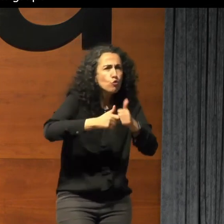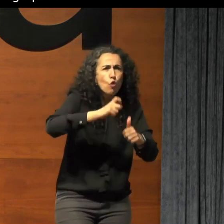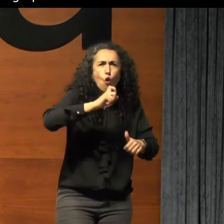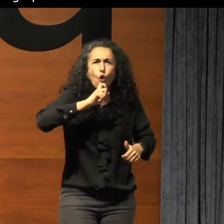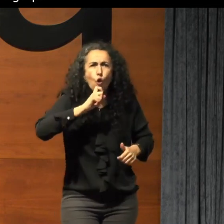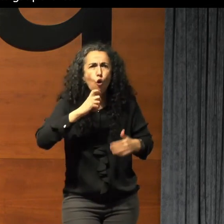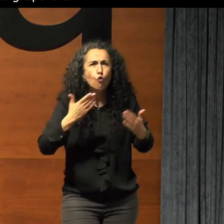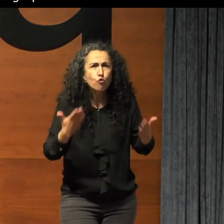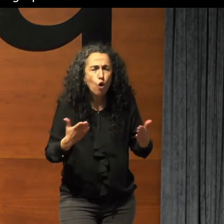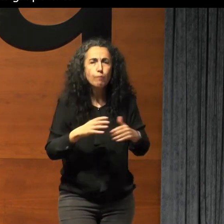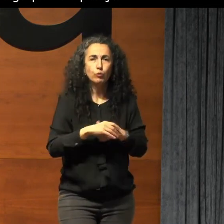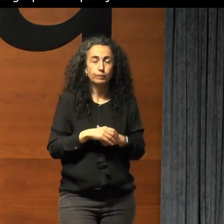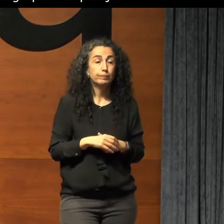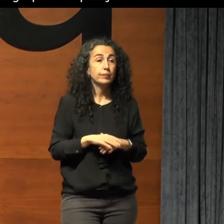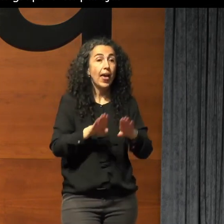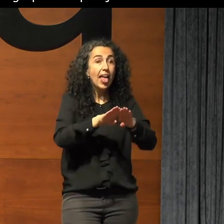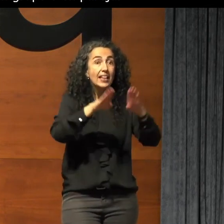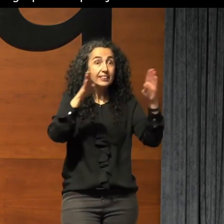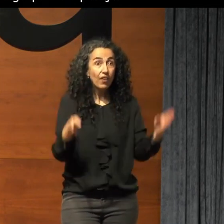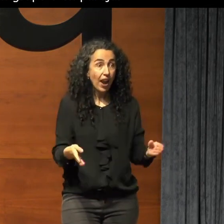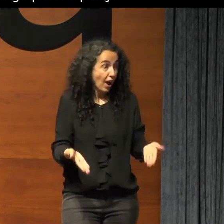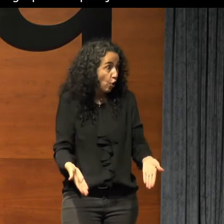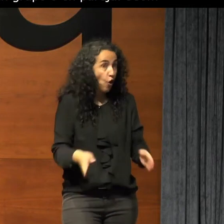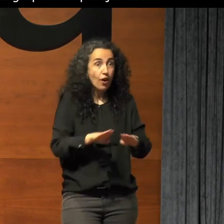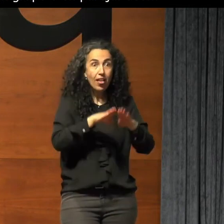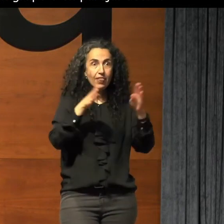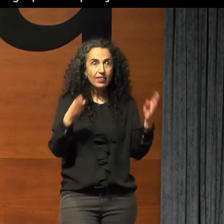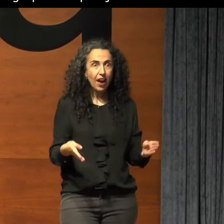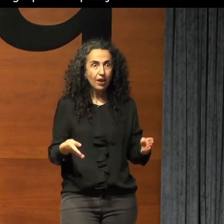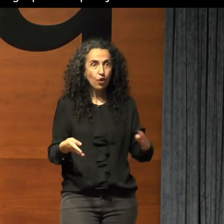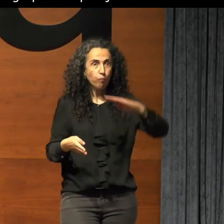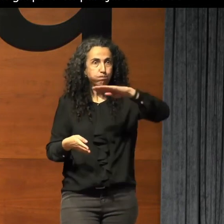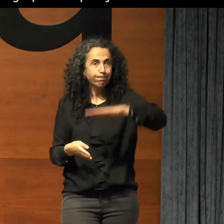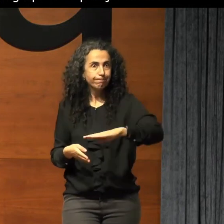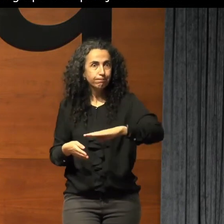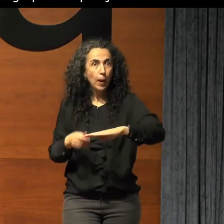¿Y cómo se desarrollaba ese certamen? En un escenario,